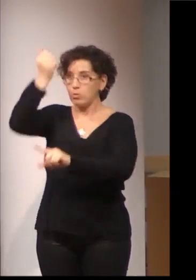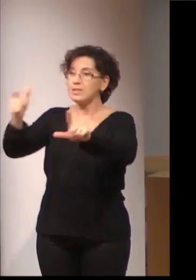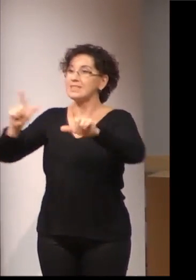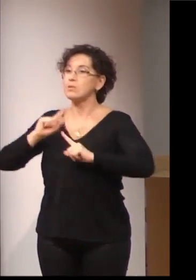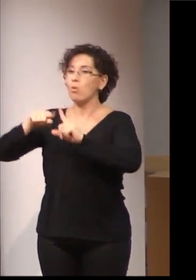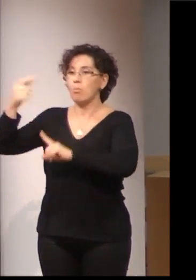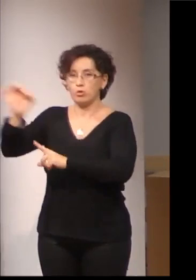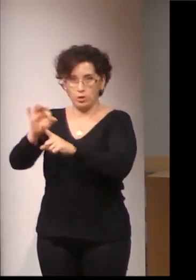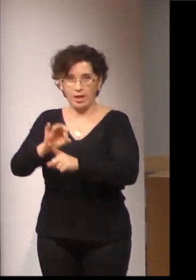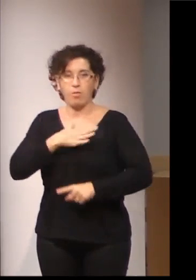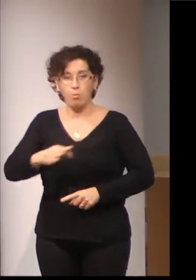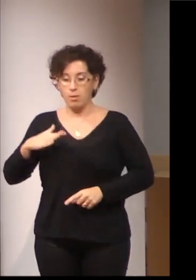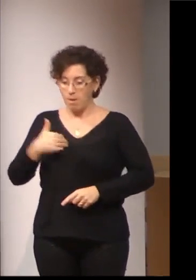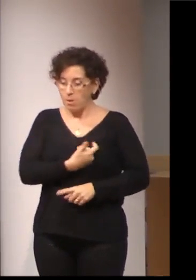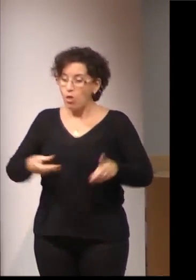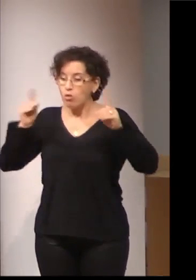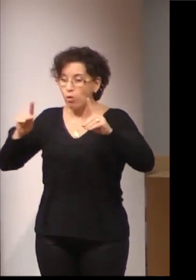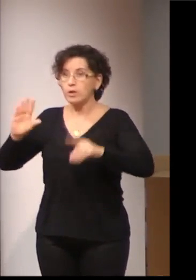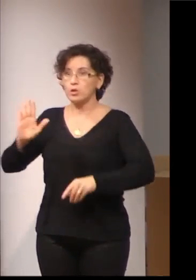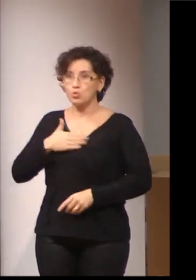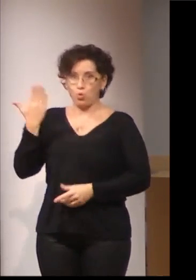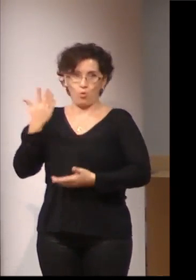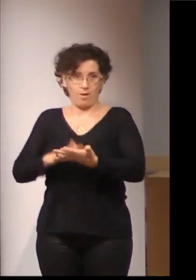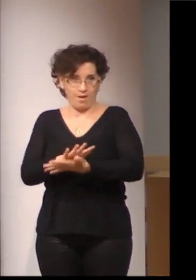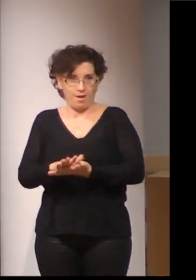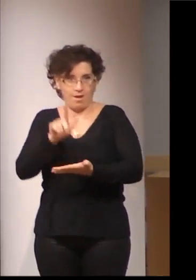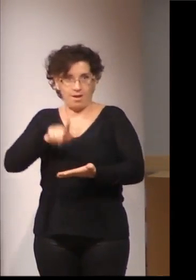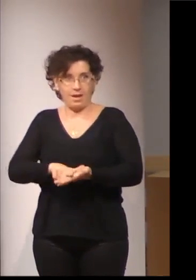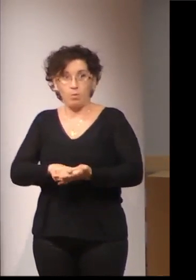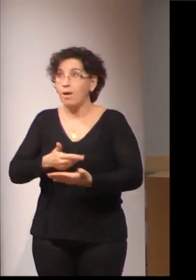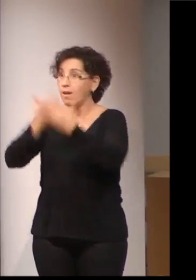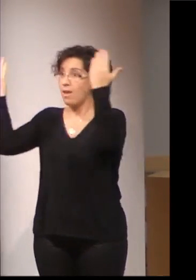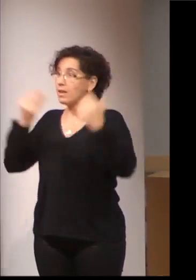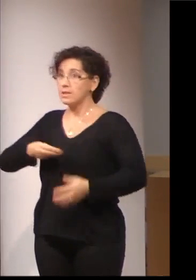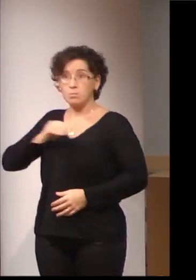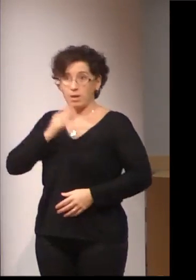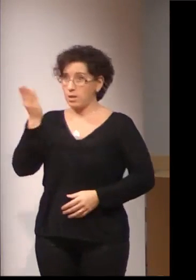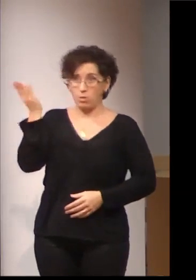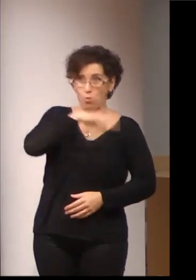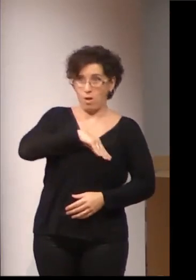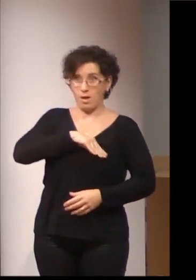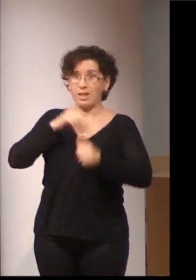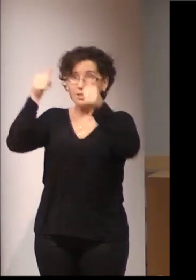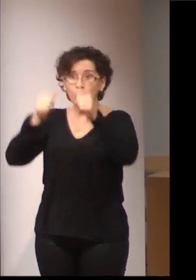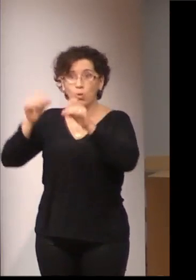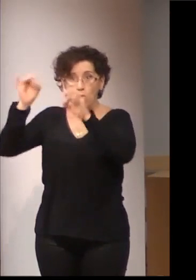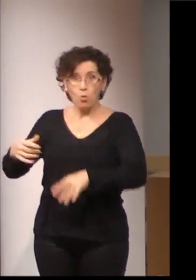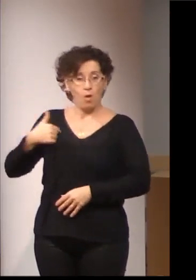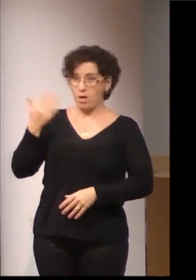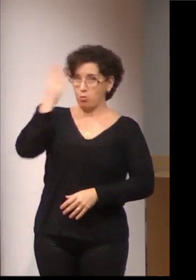como docentes de su propia lengua. No existe en España ningún otro título de esa naturaleza.